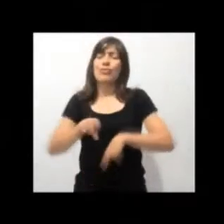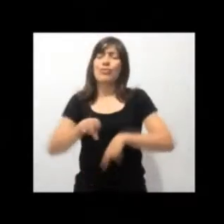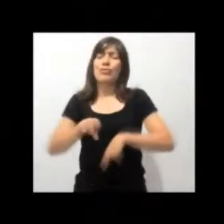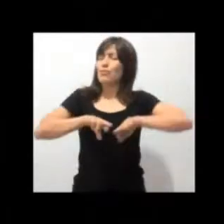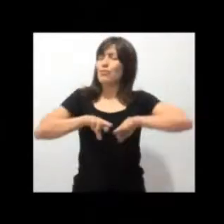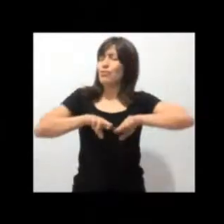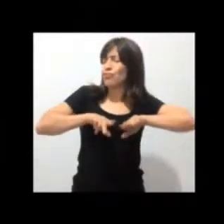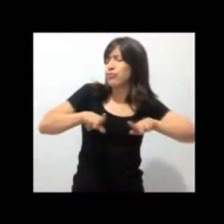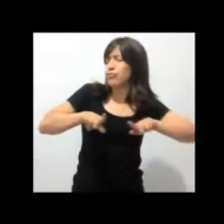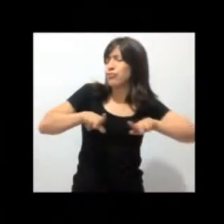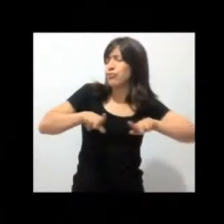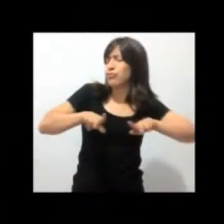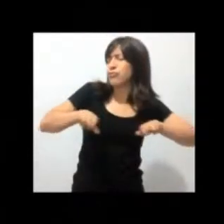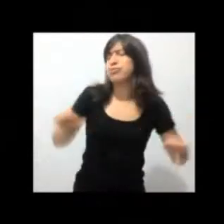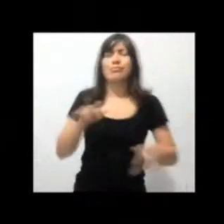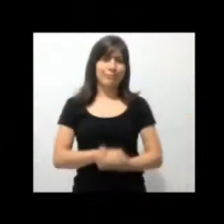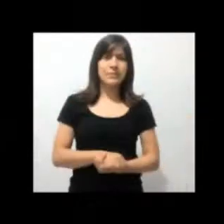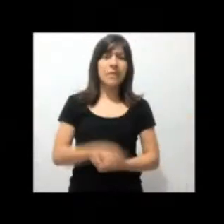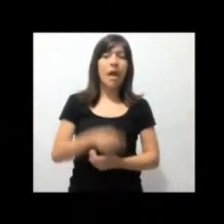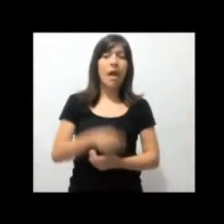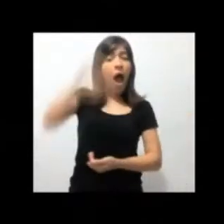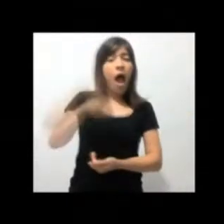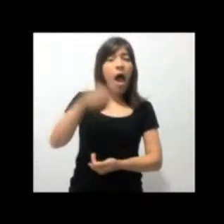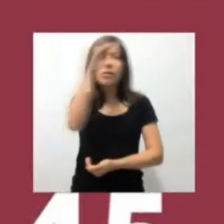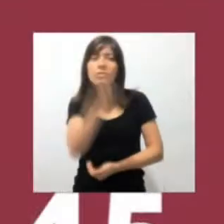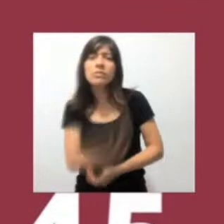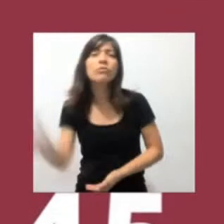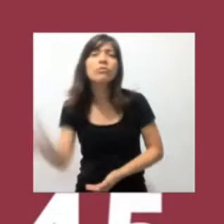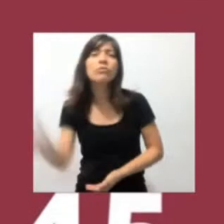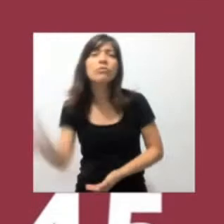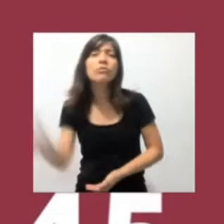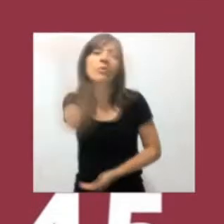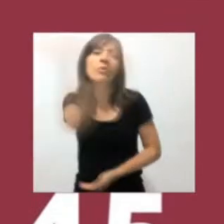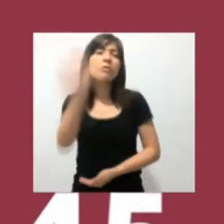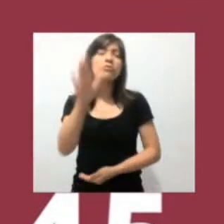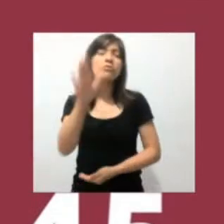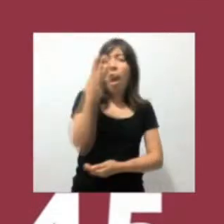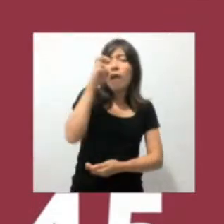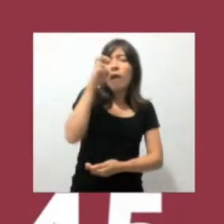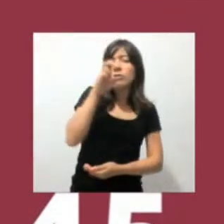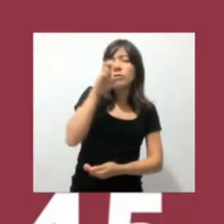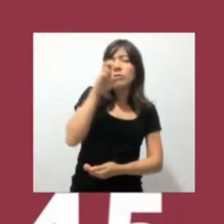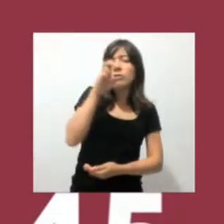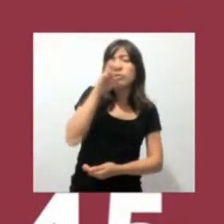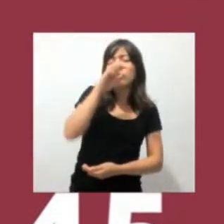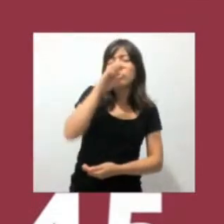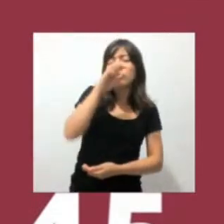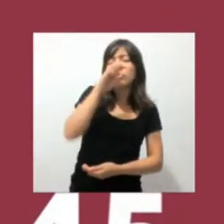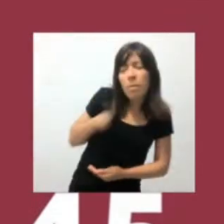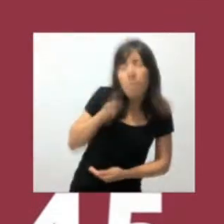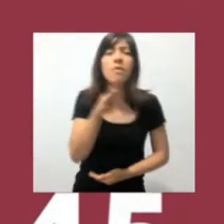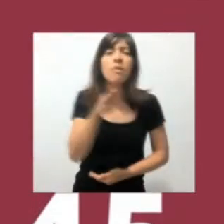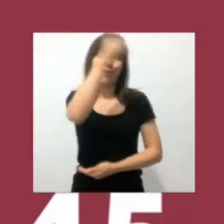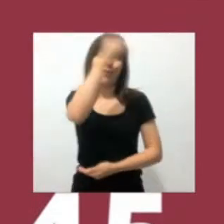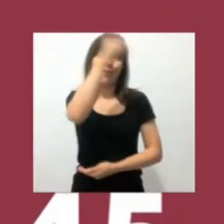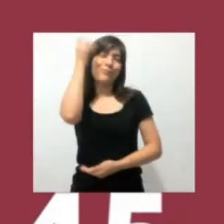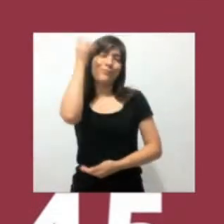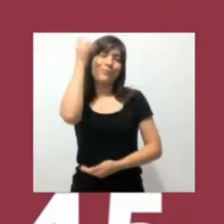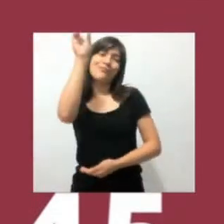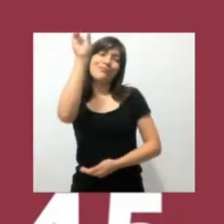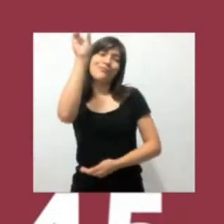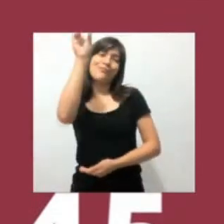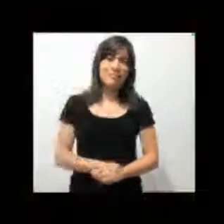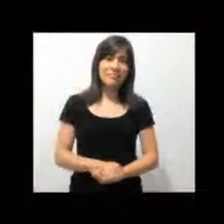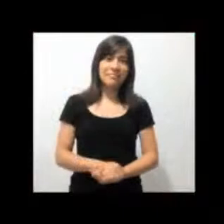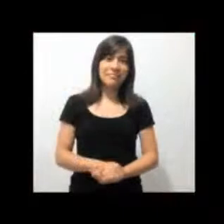deficiências. No Brasil, nós somos em 45 milhões de pessoas com deficiência.